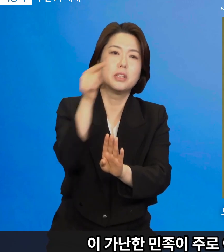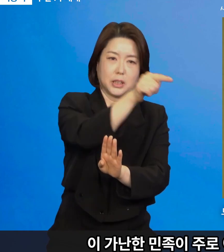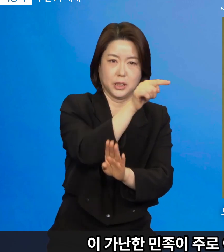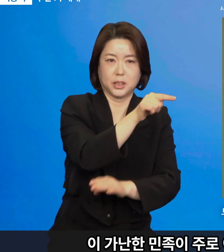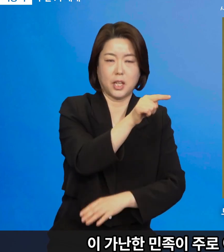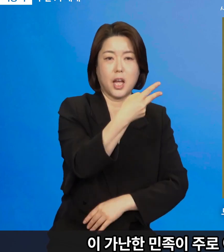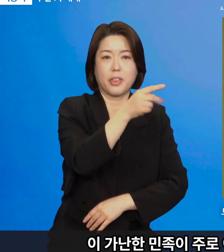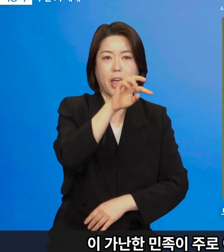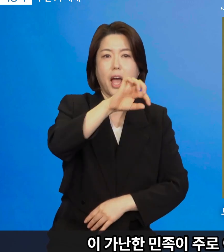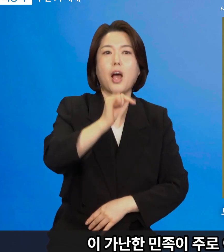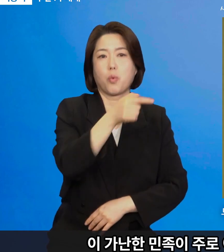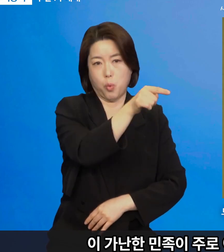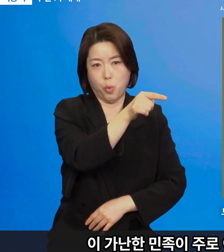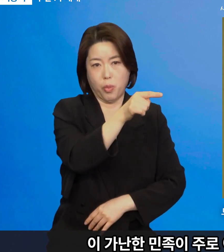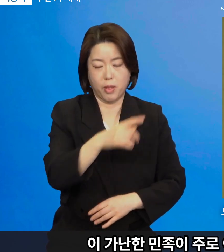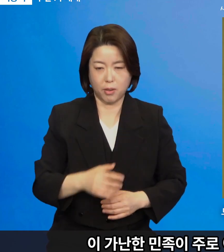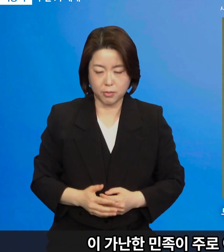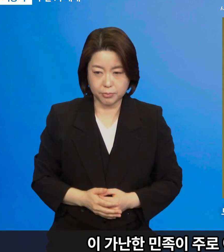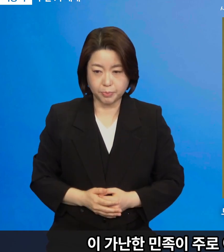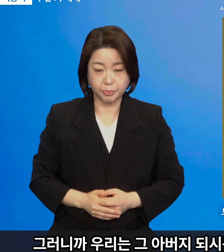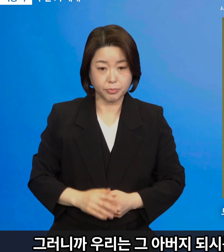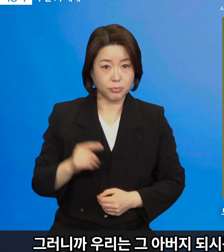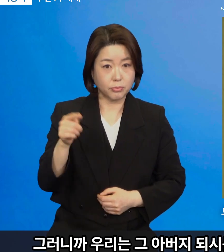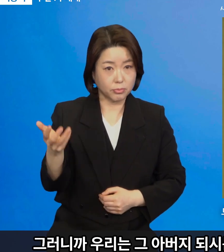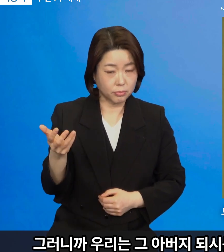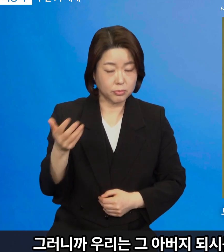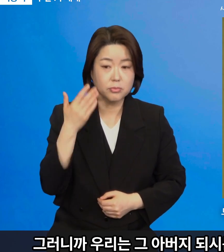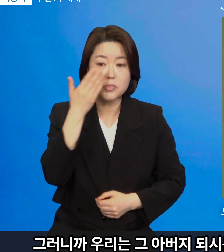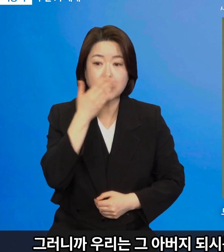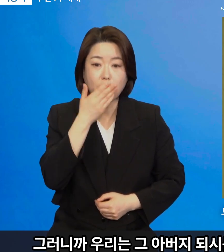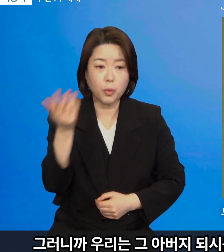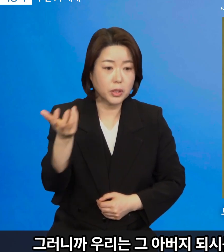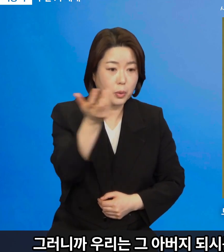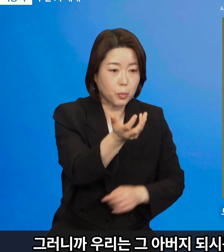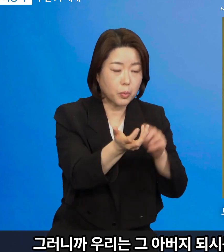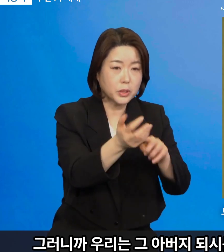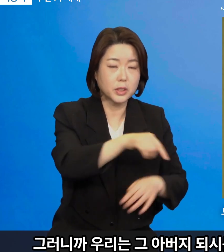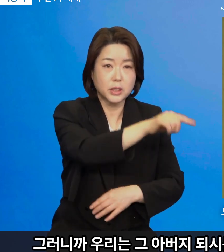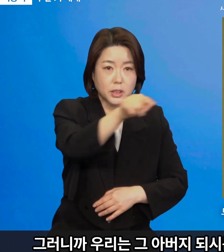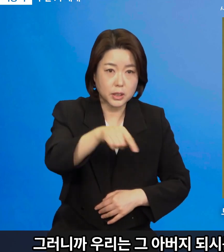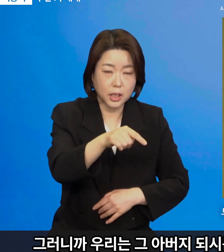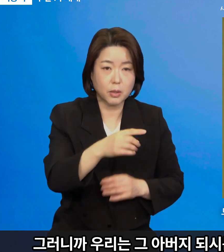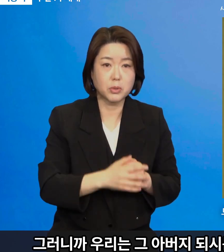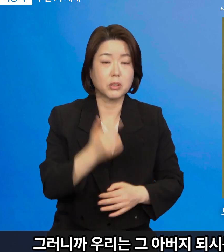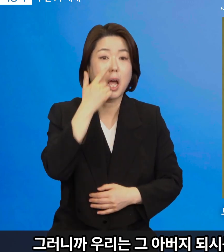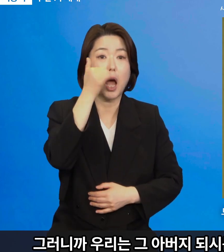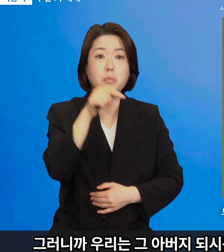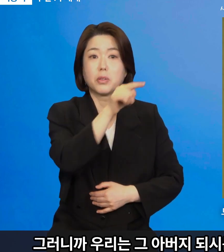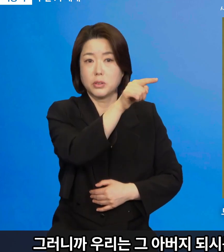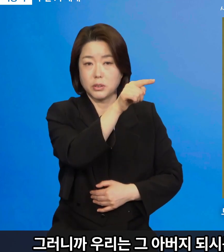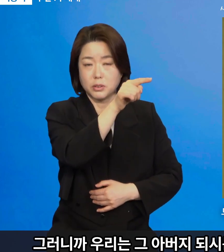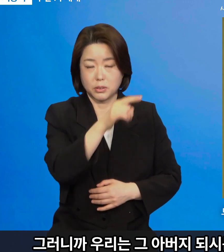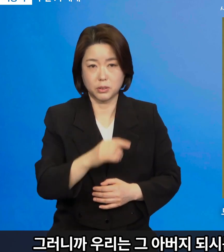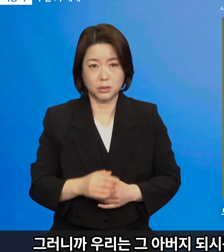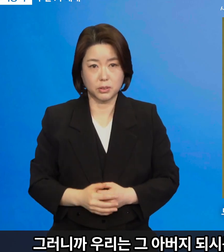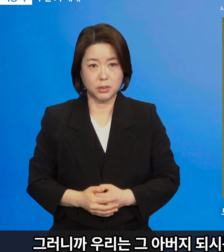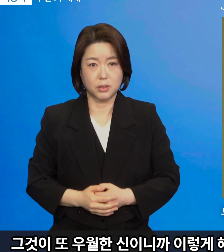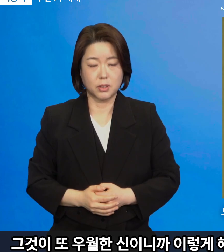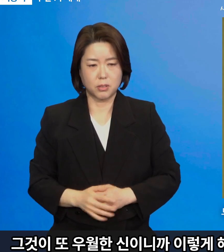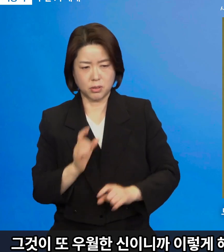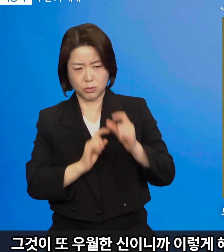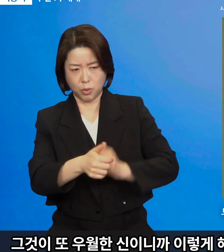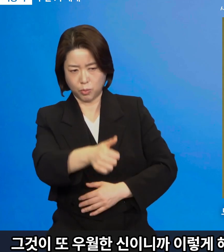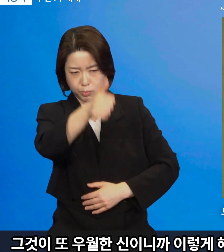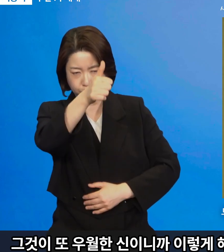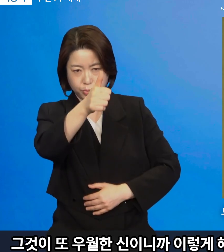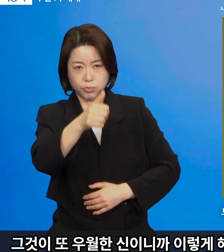민족이 주로 이 바알 신을 믿었거든요. 그러니까 우리는 그 아버지 대신은 이 다곤을 믿는 것이 더 낫겠다. 그것이